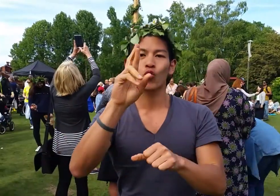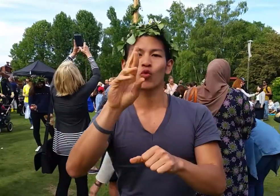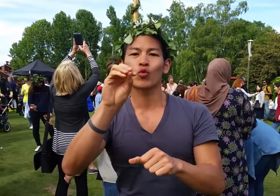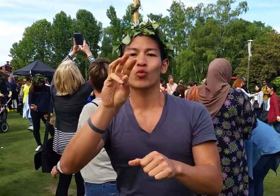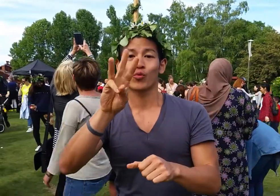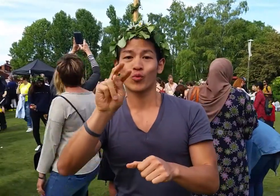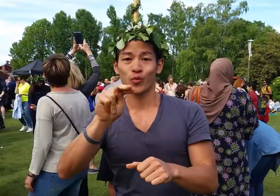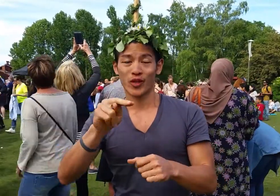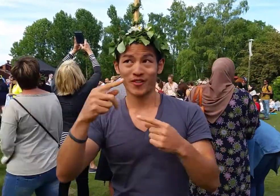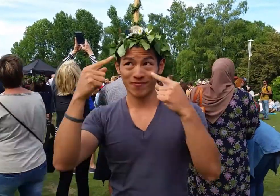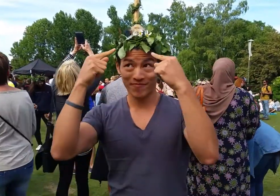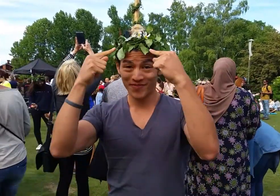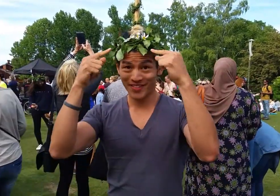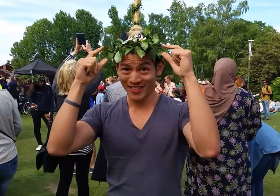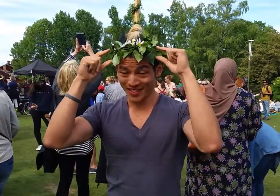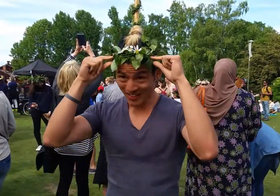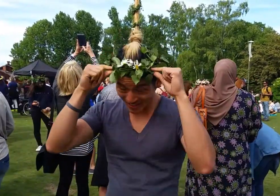Tack så mycket.